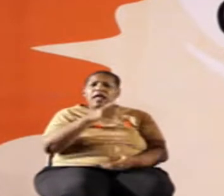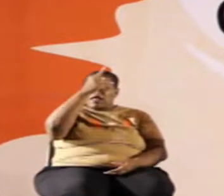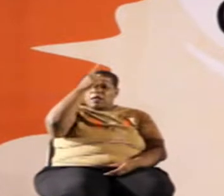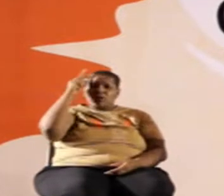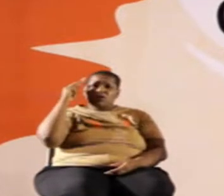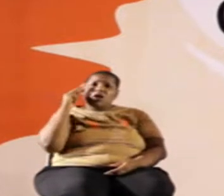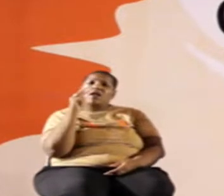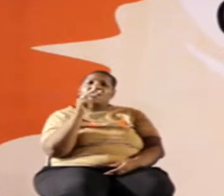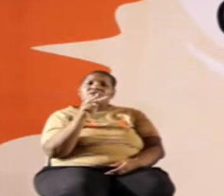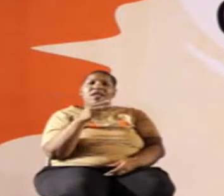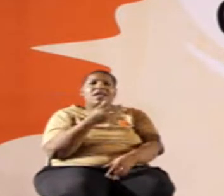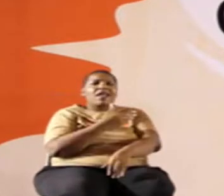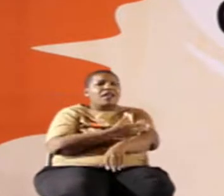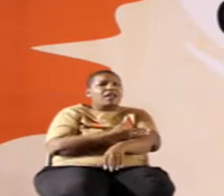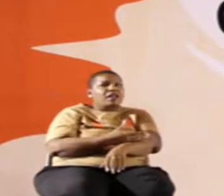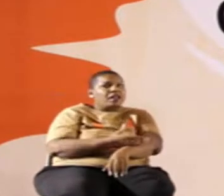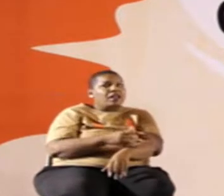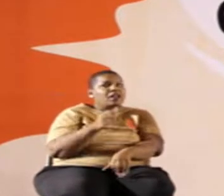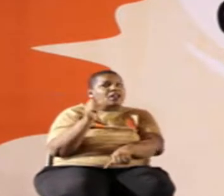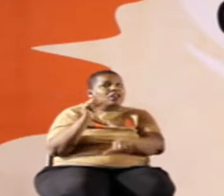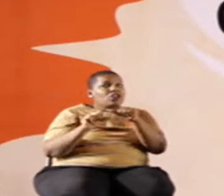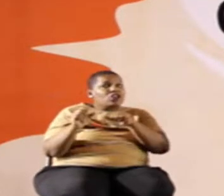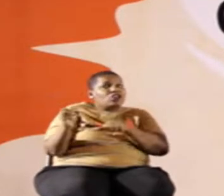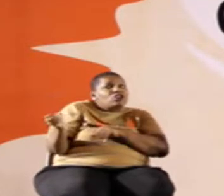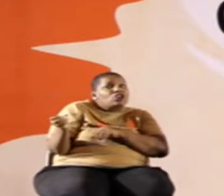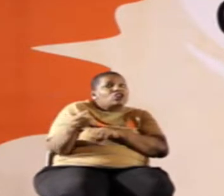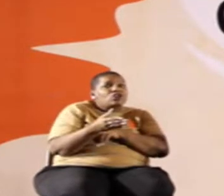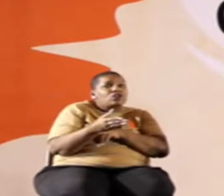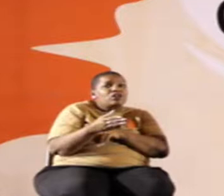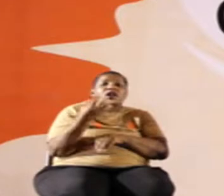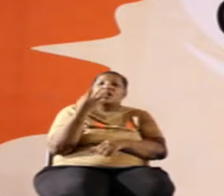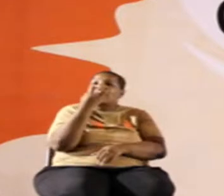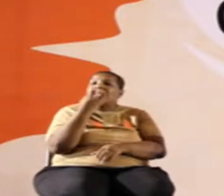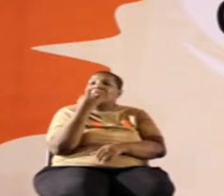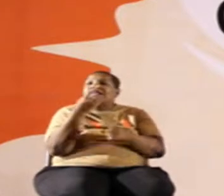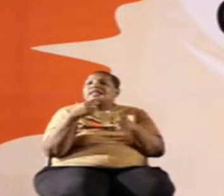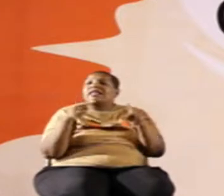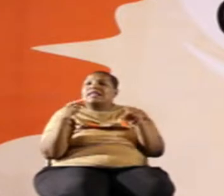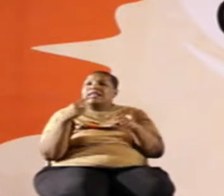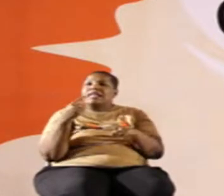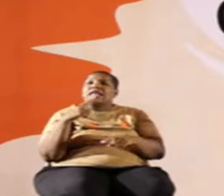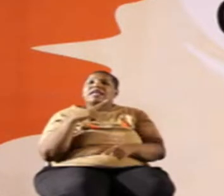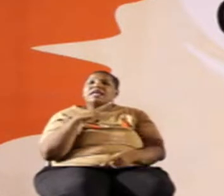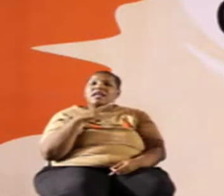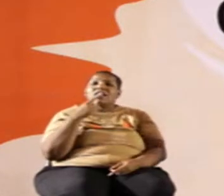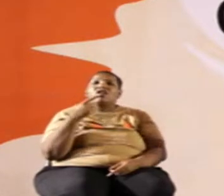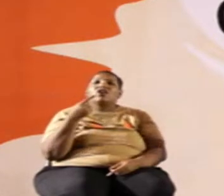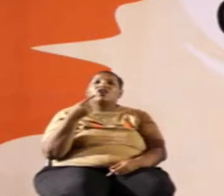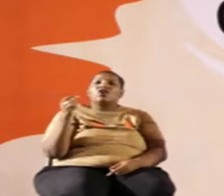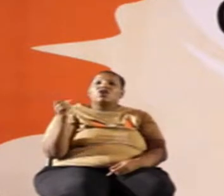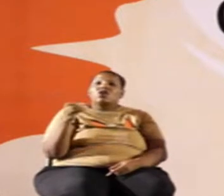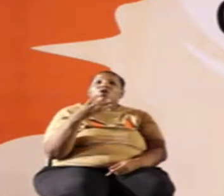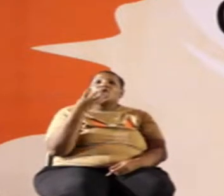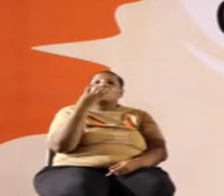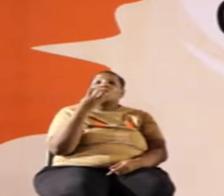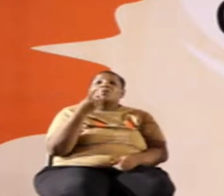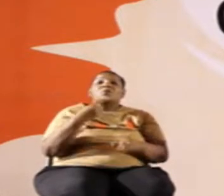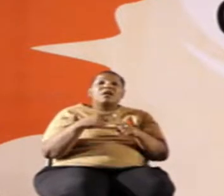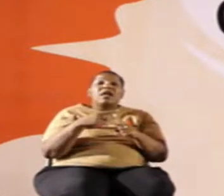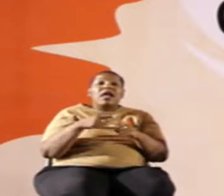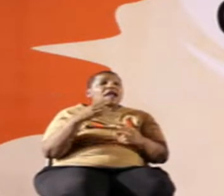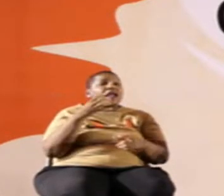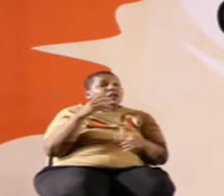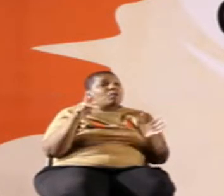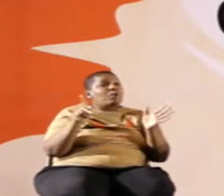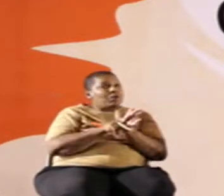ela como branca e vejam que ela foi inovadora na música. Ela foi inovadora da música porque ela tocava música